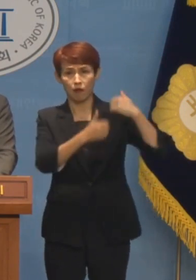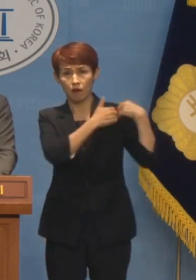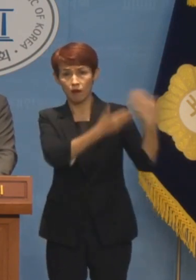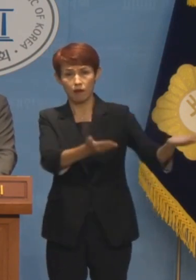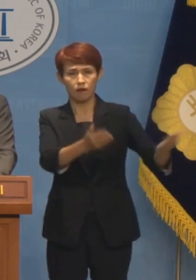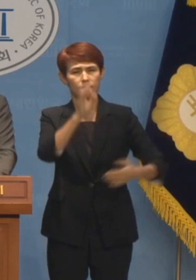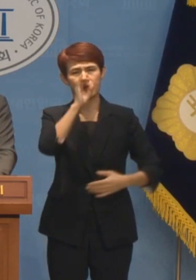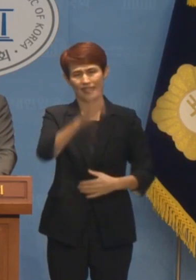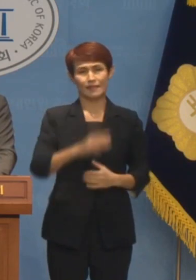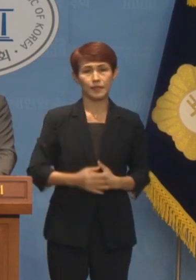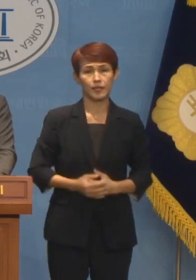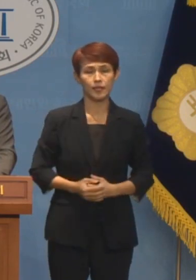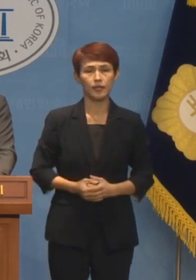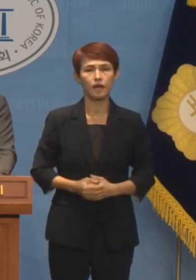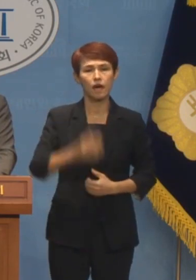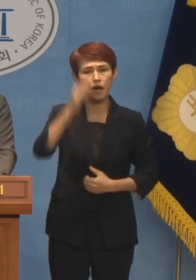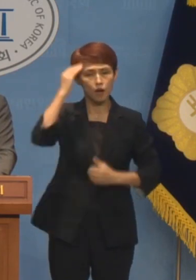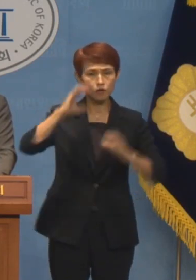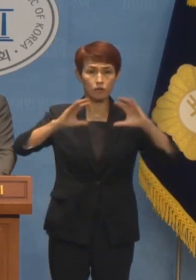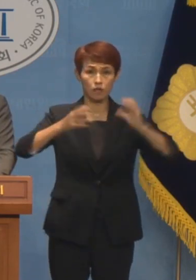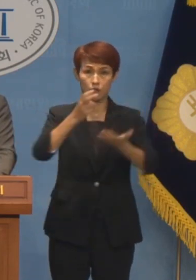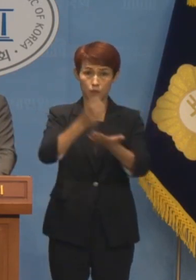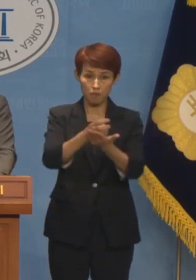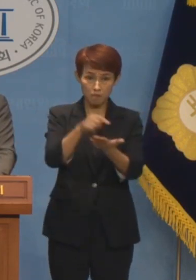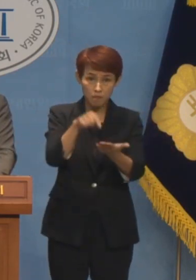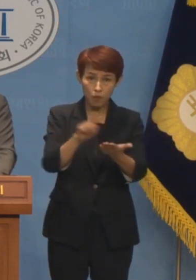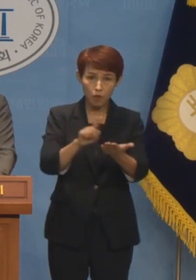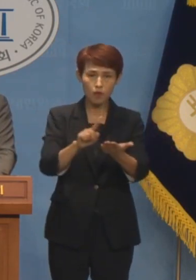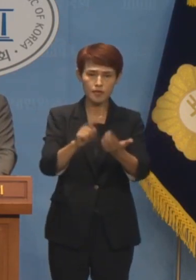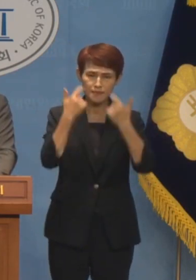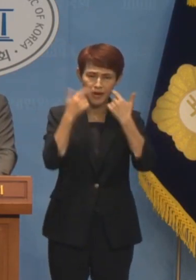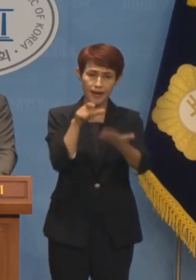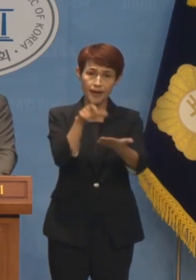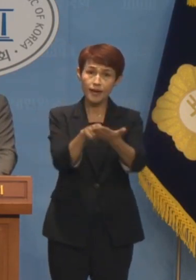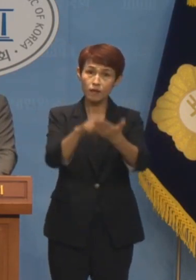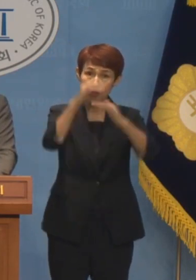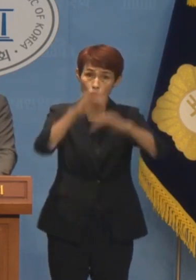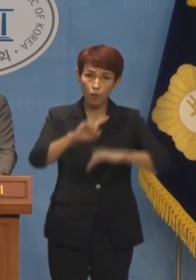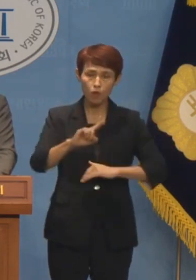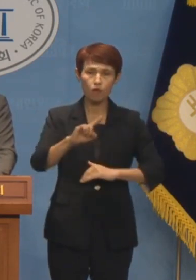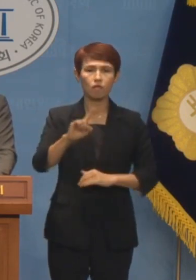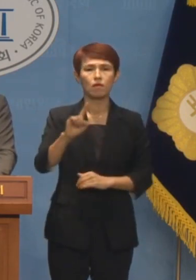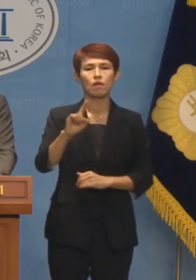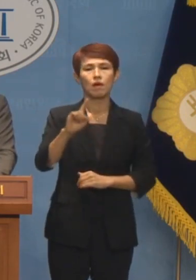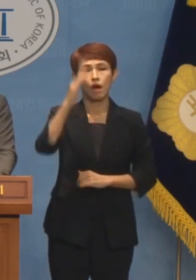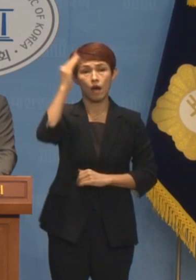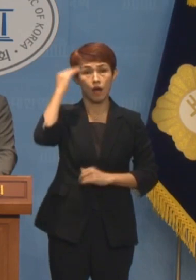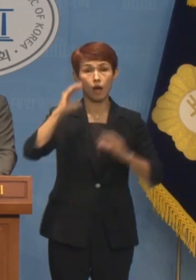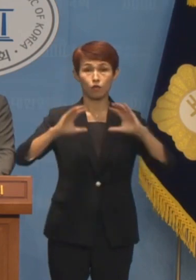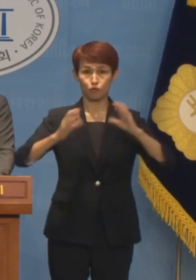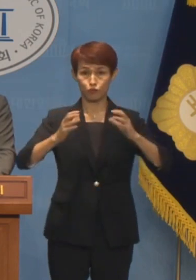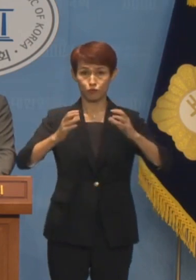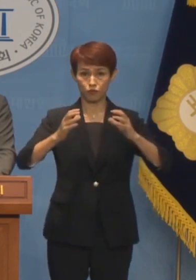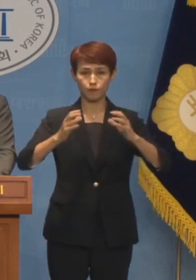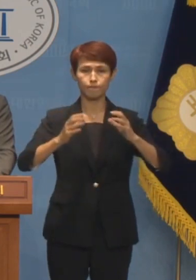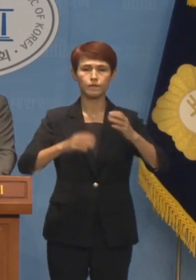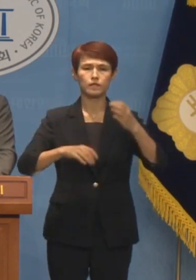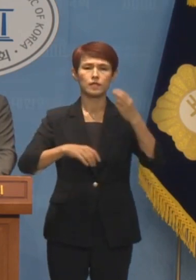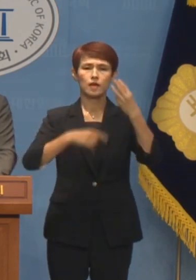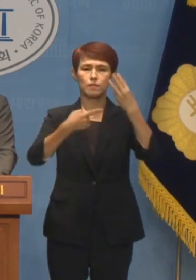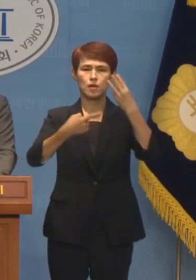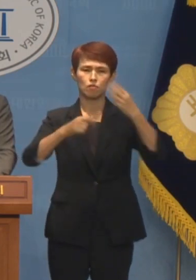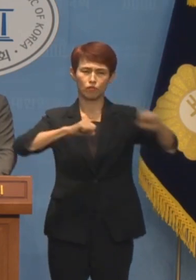없습니다. 대한민국 헌법 정문은 명백히 우리 대한민국은 3.1